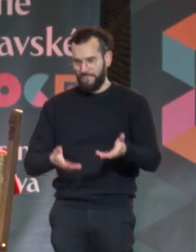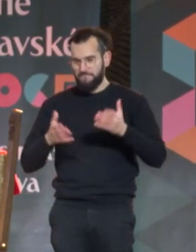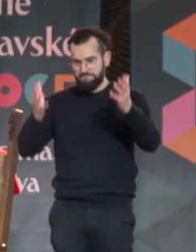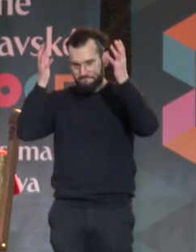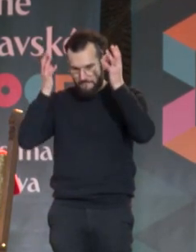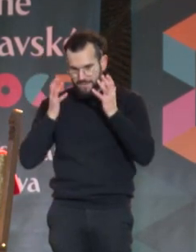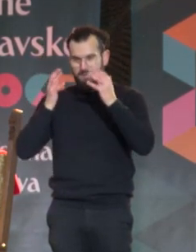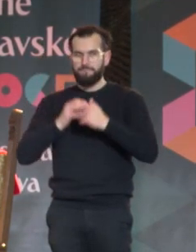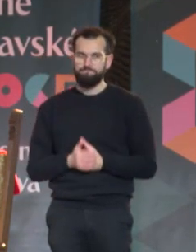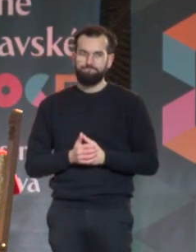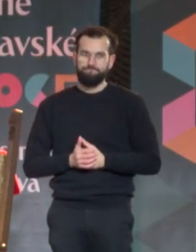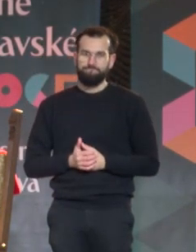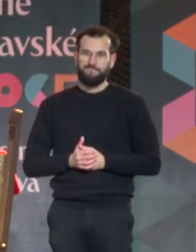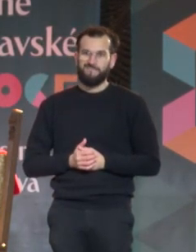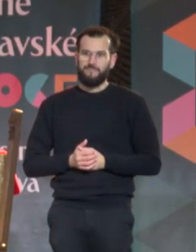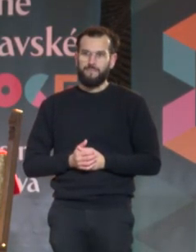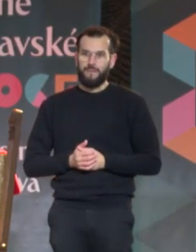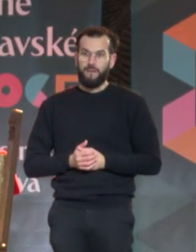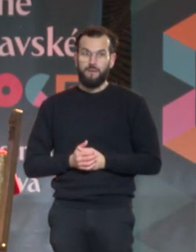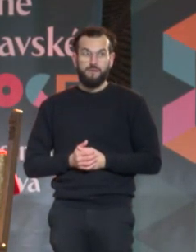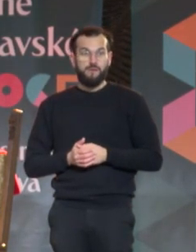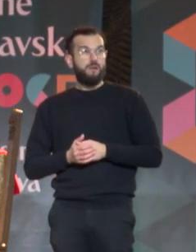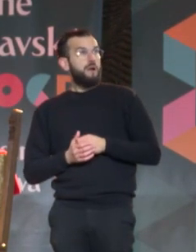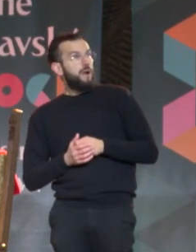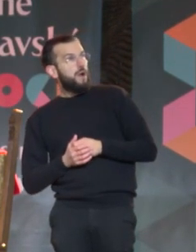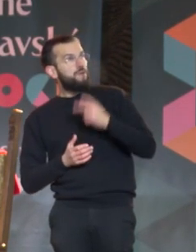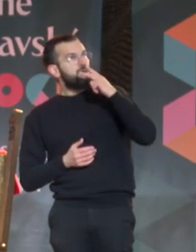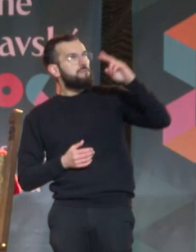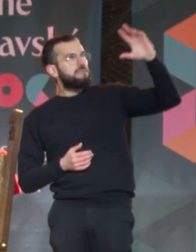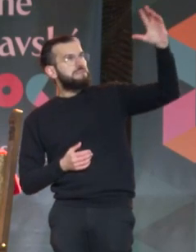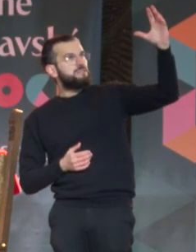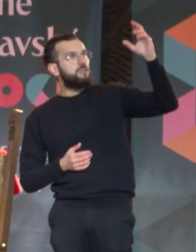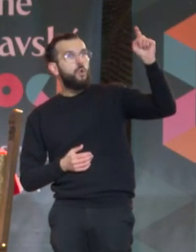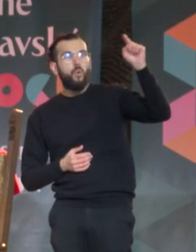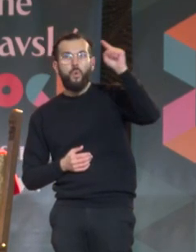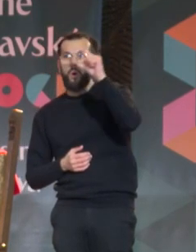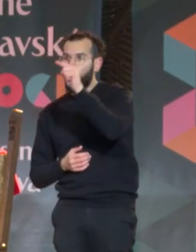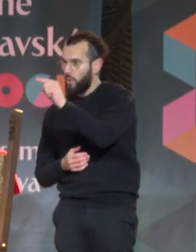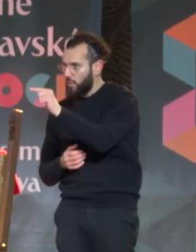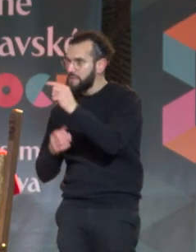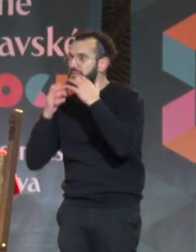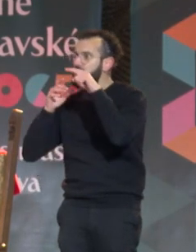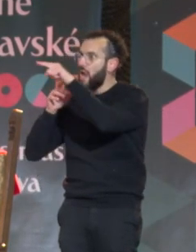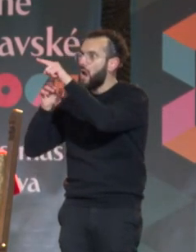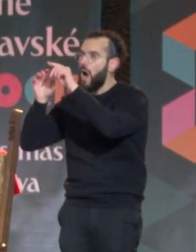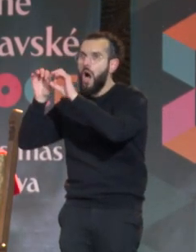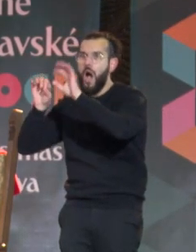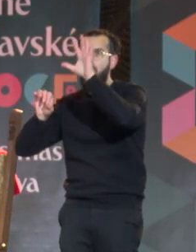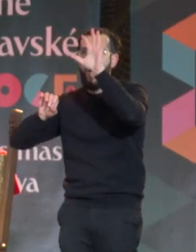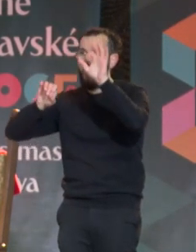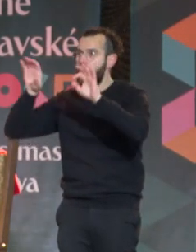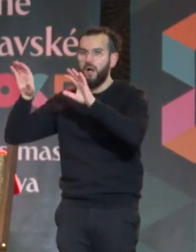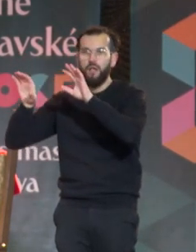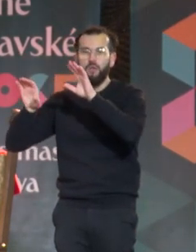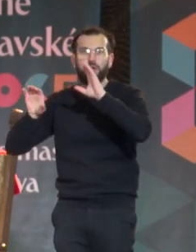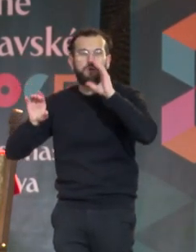sklo. Keď sa slnko oprie do snehu, strechy domov fantasticky žiaria. Žmúrim oči, robí